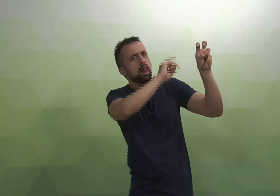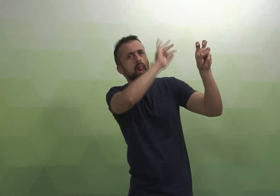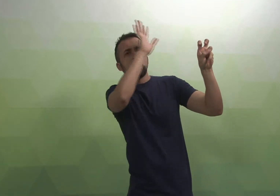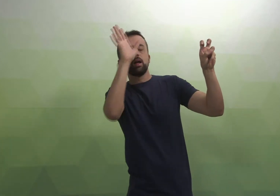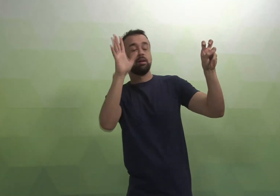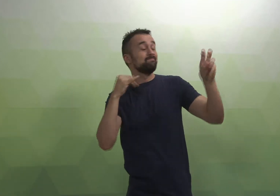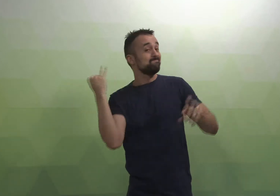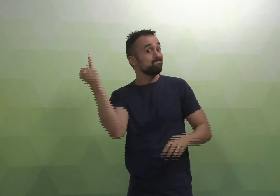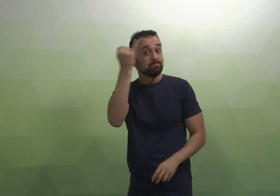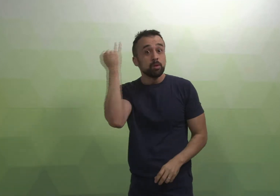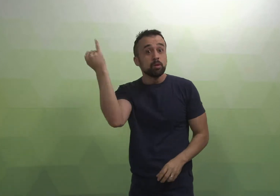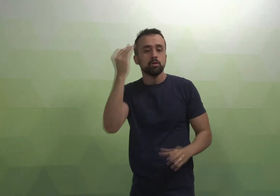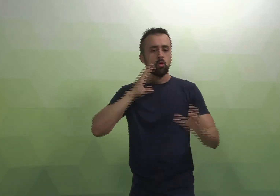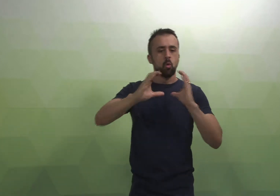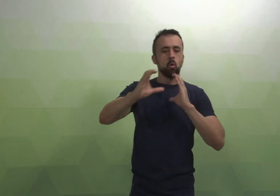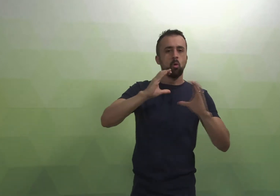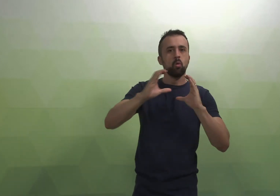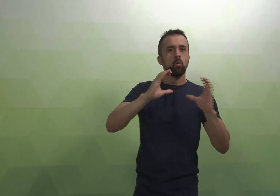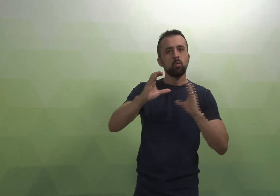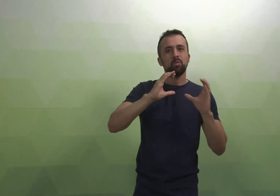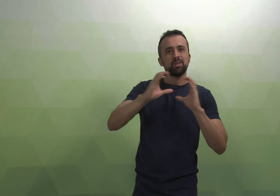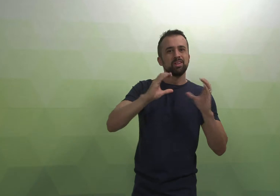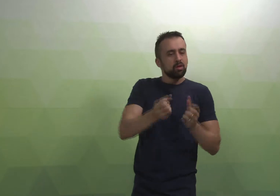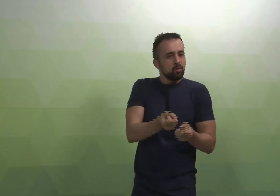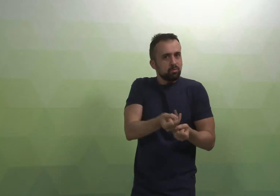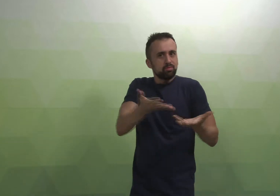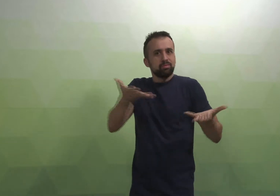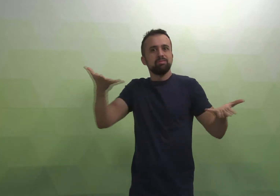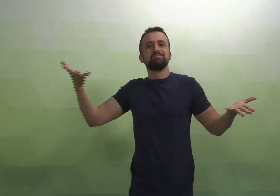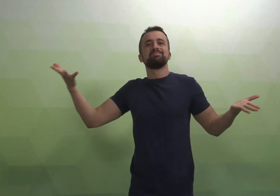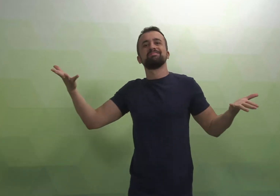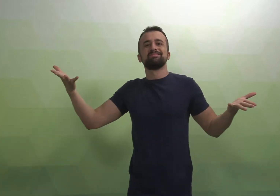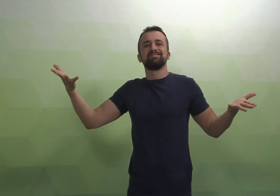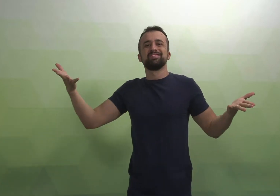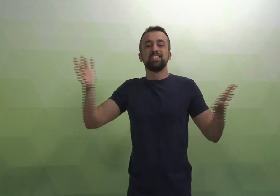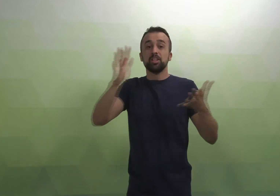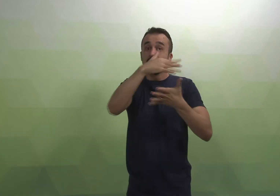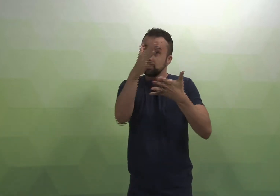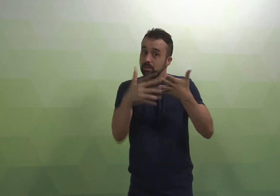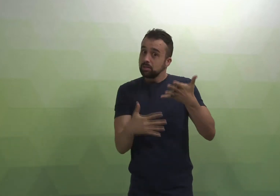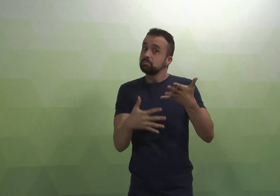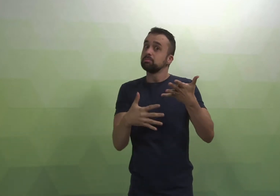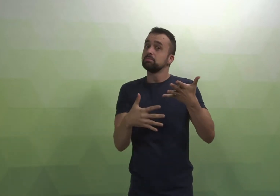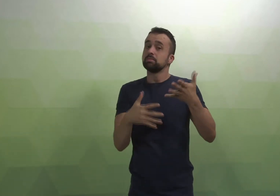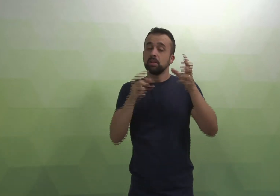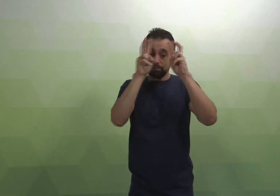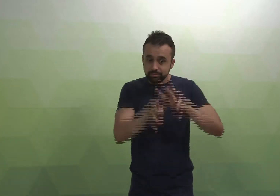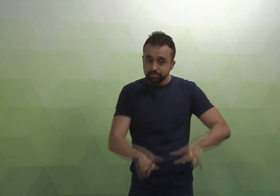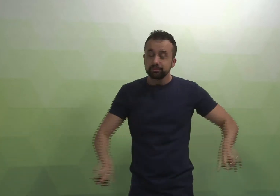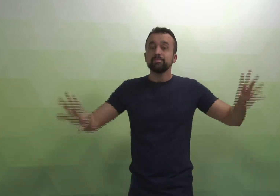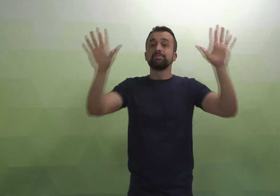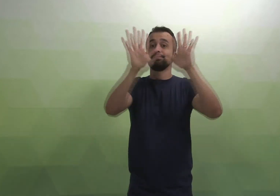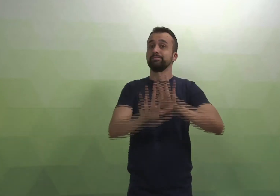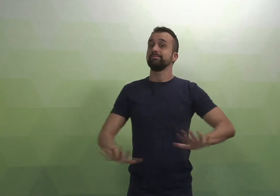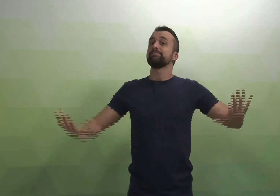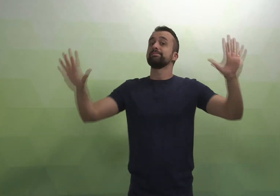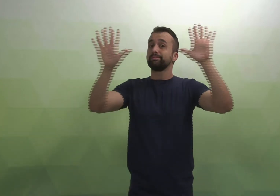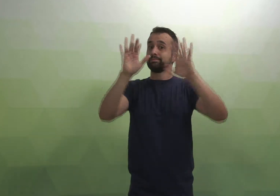Entender tal tema é de suma importância para uma comunicação mais fluida, numa língua visual espacial como